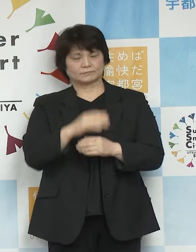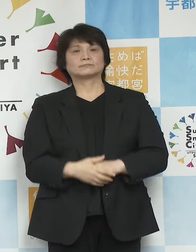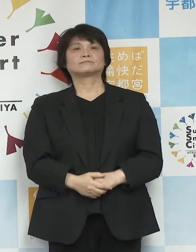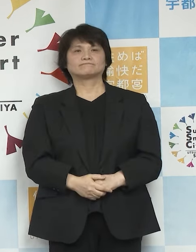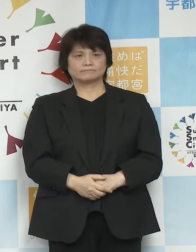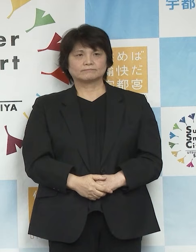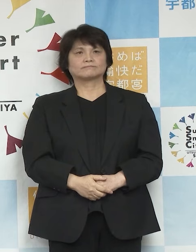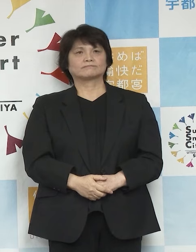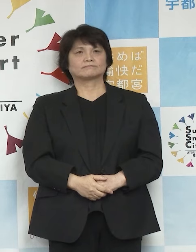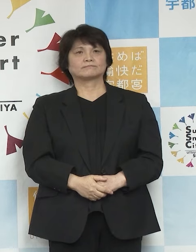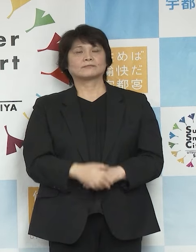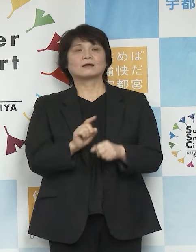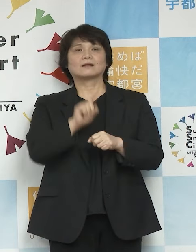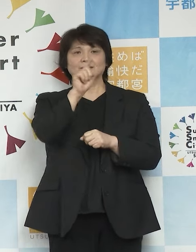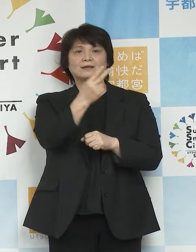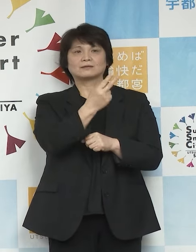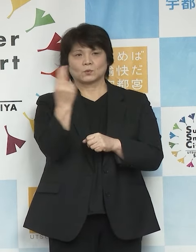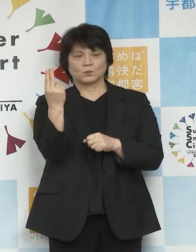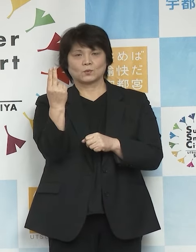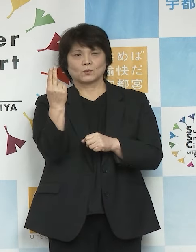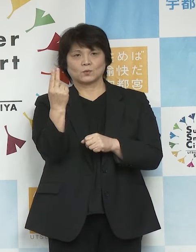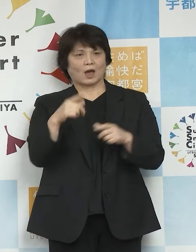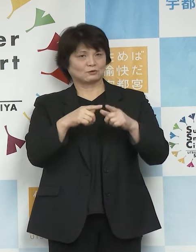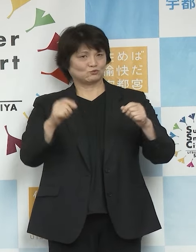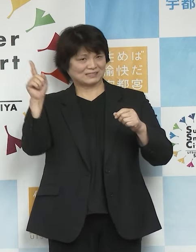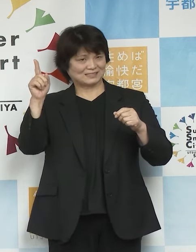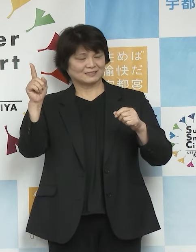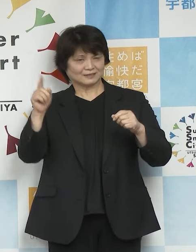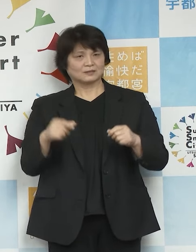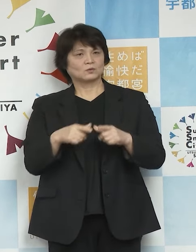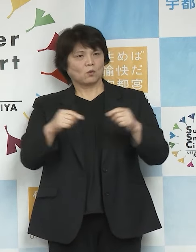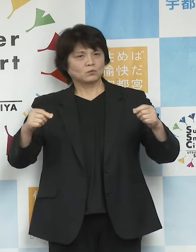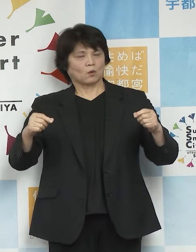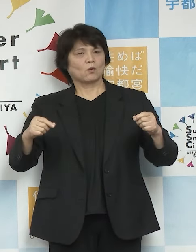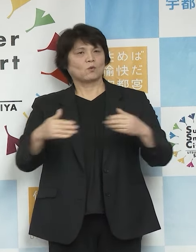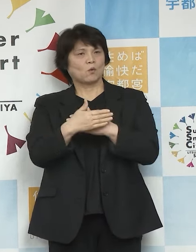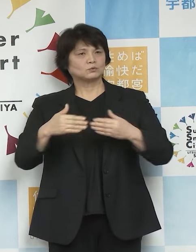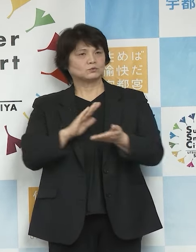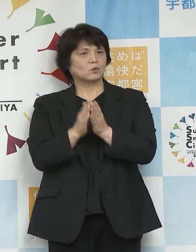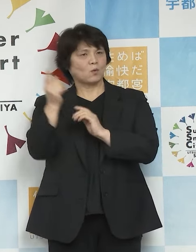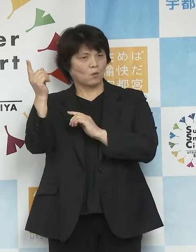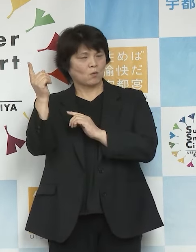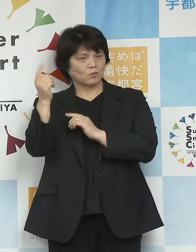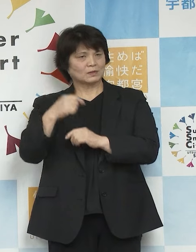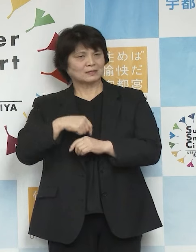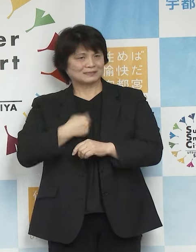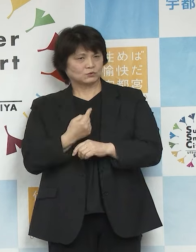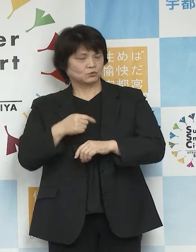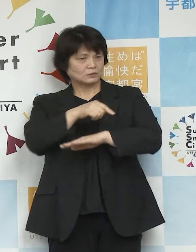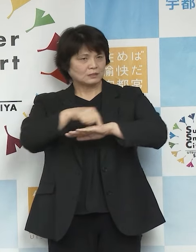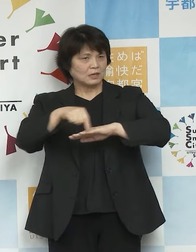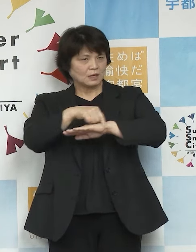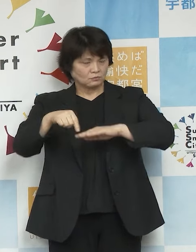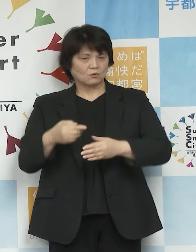計画的にはまず来年度、国、国土交通省の方に機動運送高度化実施計画を出して